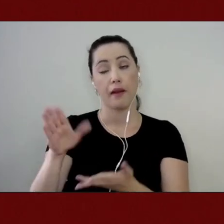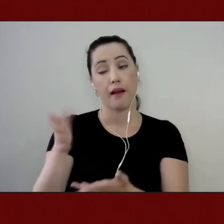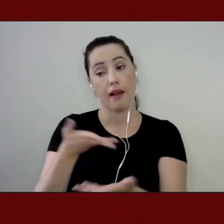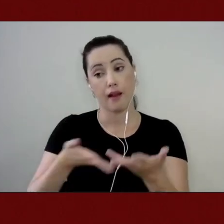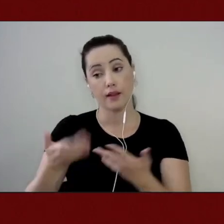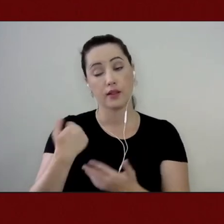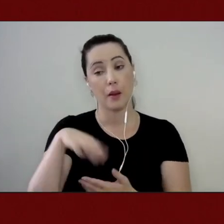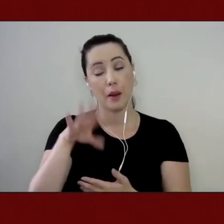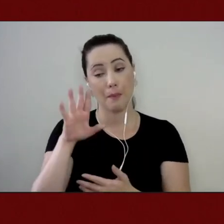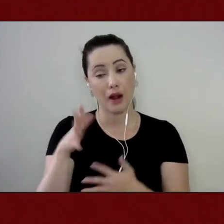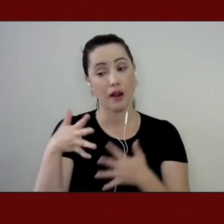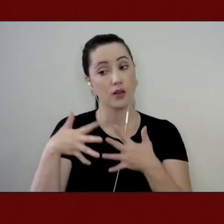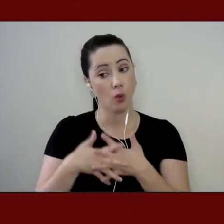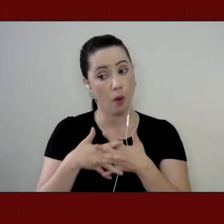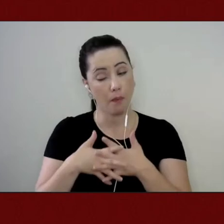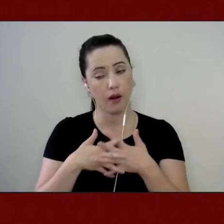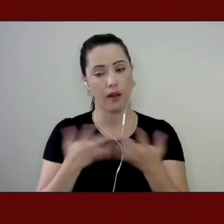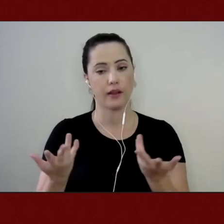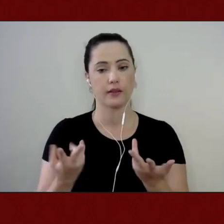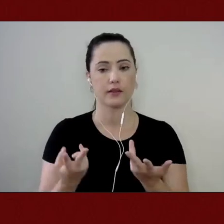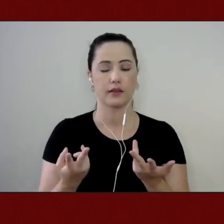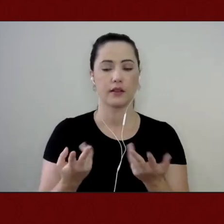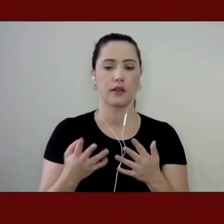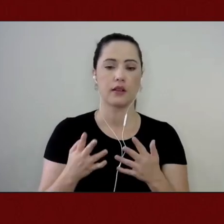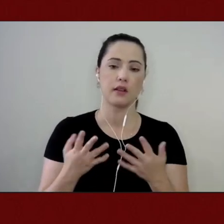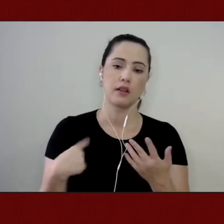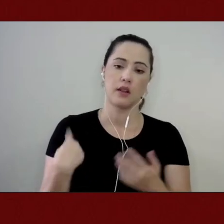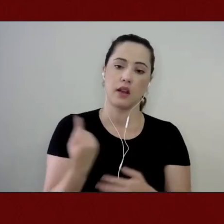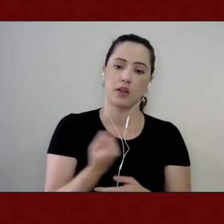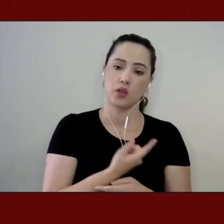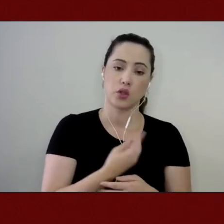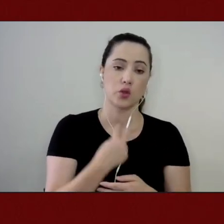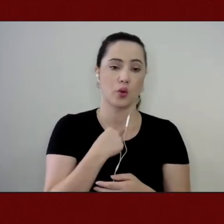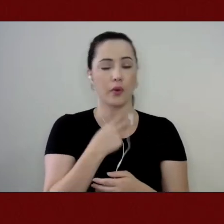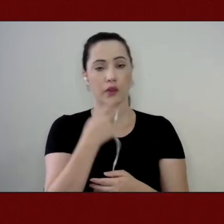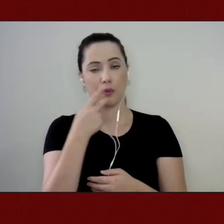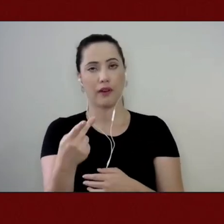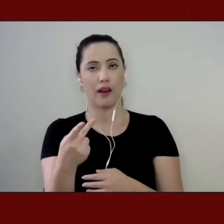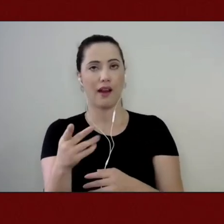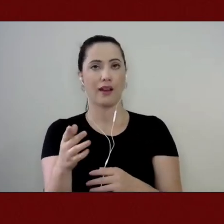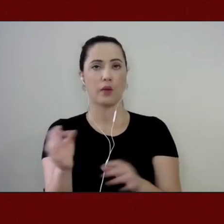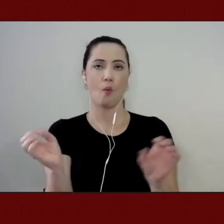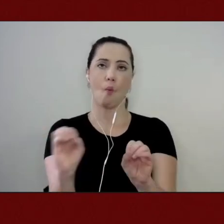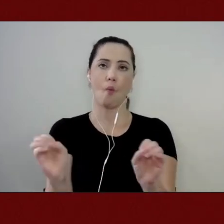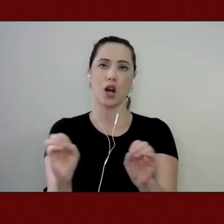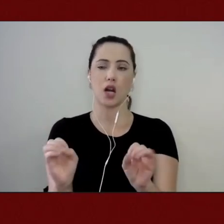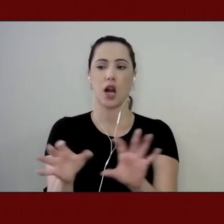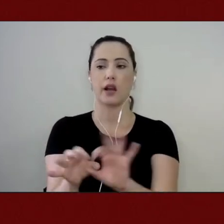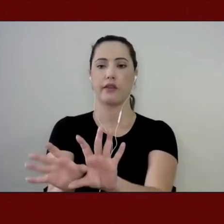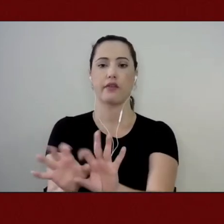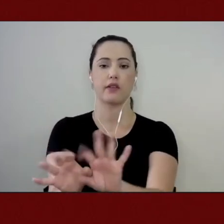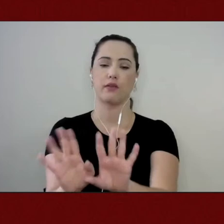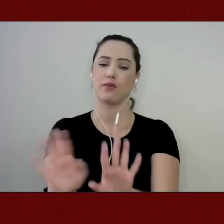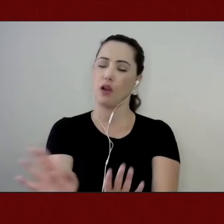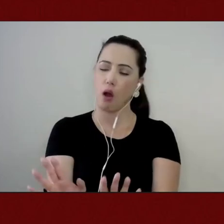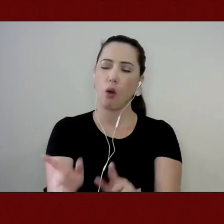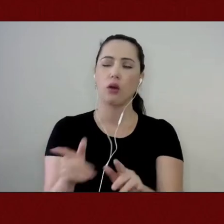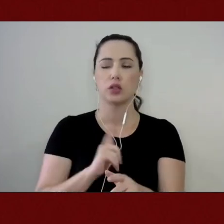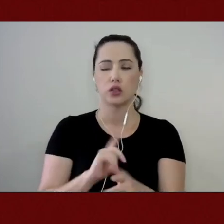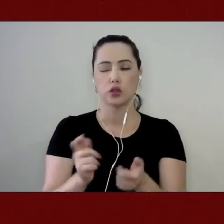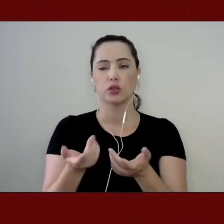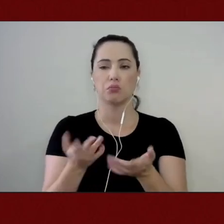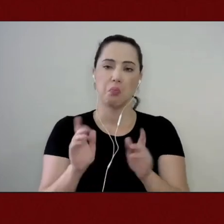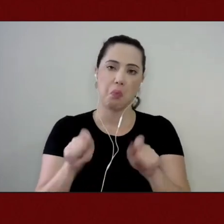havia realmente o dirigismo e que não havia realmente essa tentativa de controlar a produção cultural, né? E